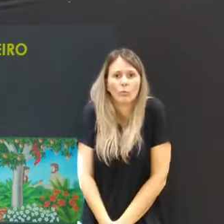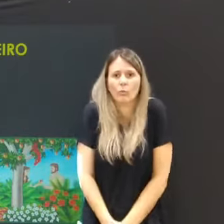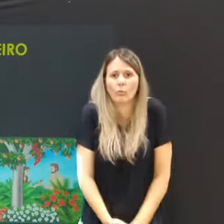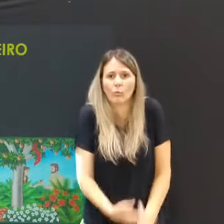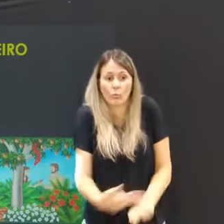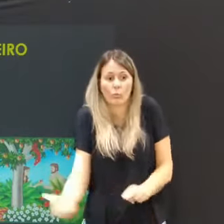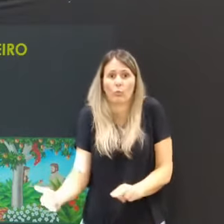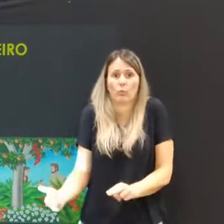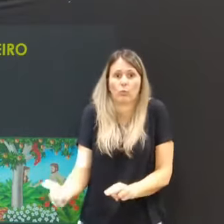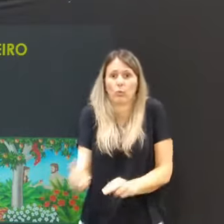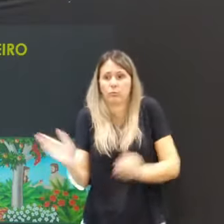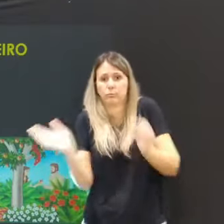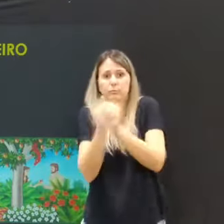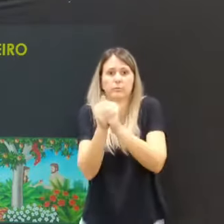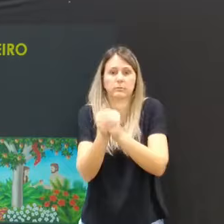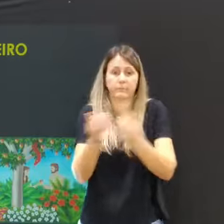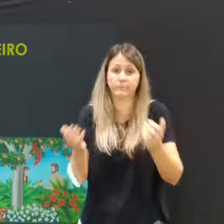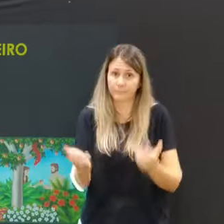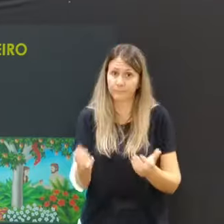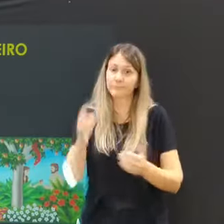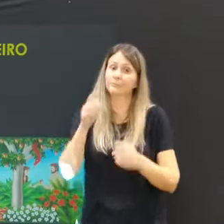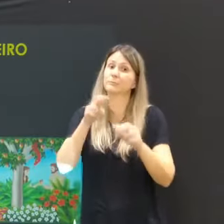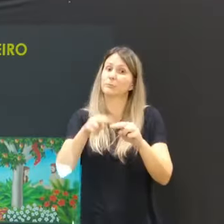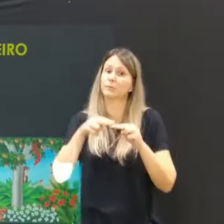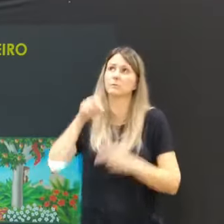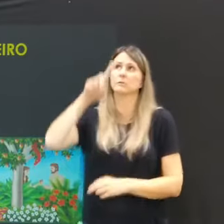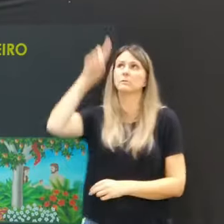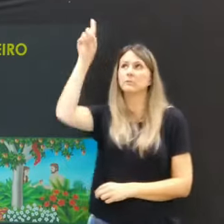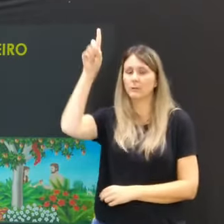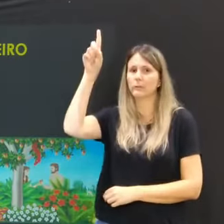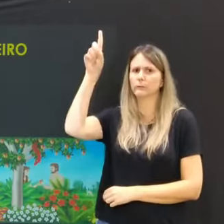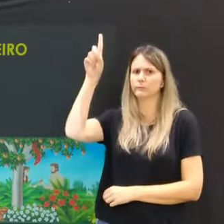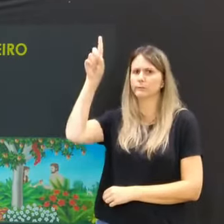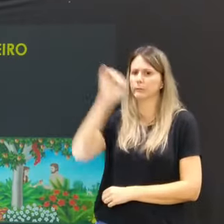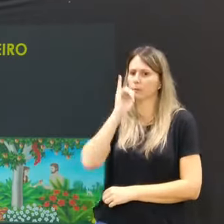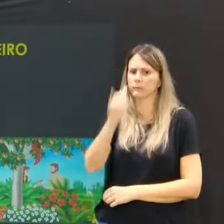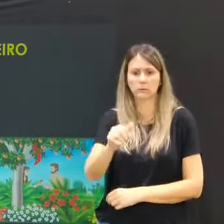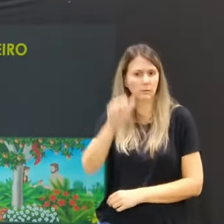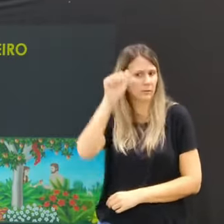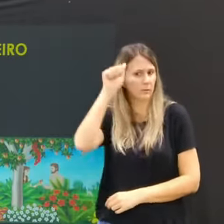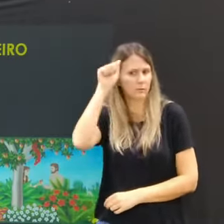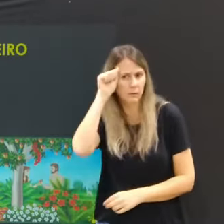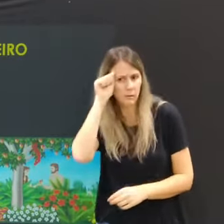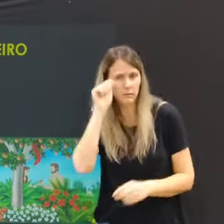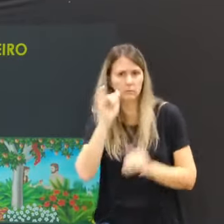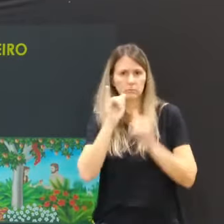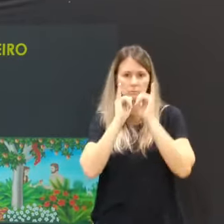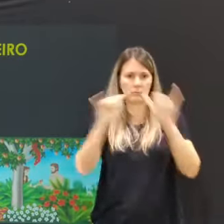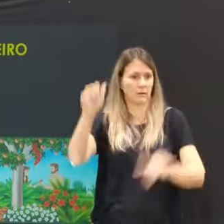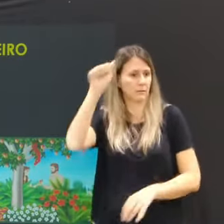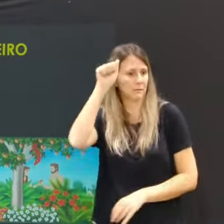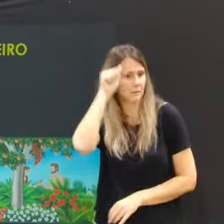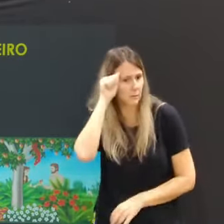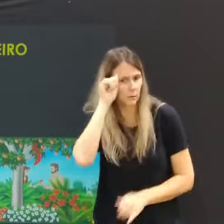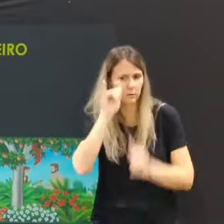dois perceberam que estavam nus por causa do pecado e tentaram se esconder. Mas Deus tinha avisado